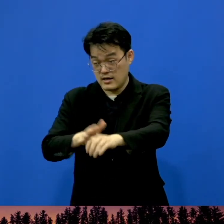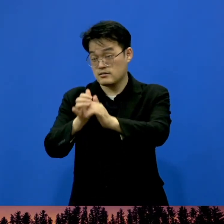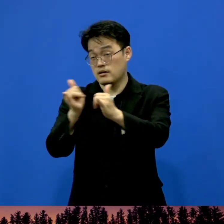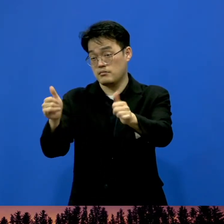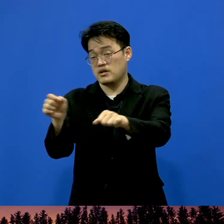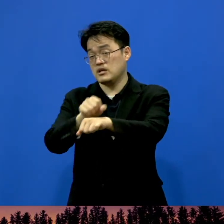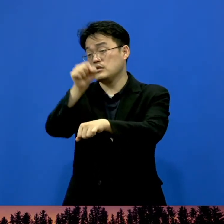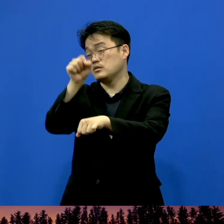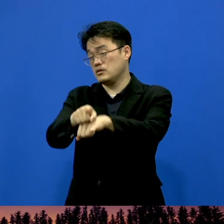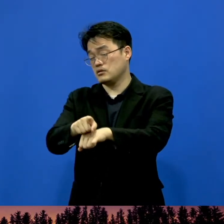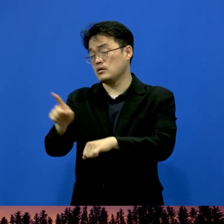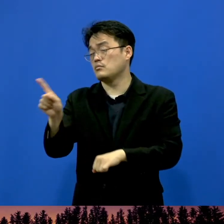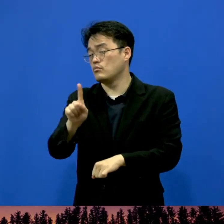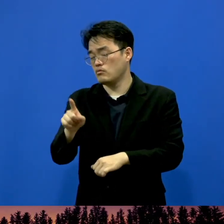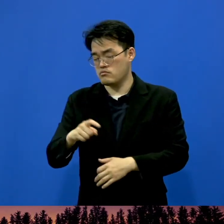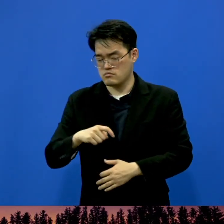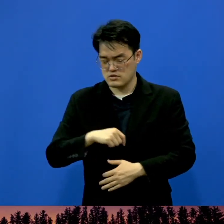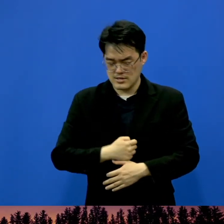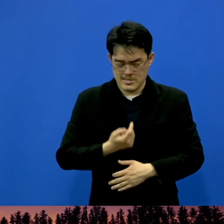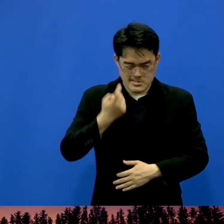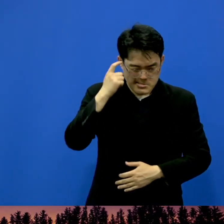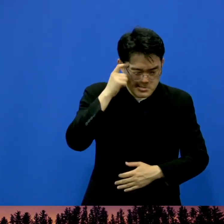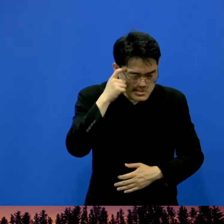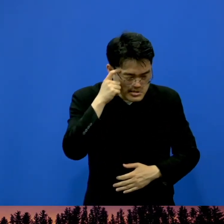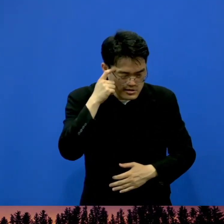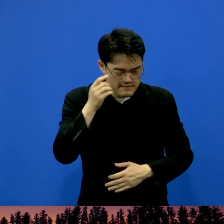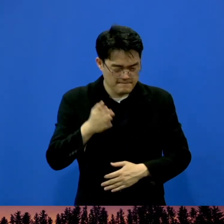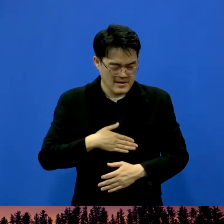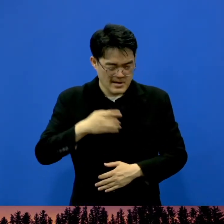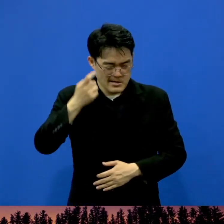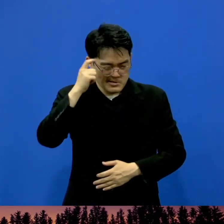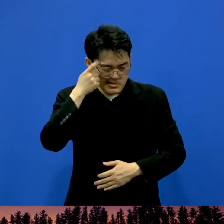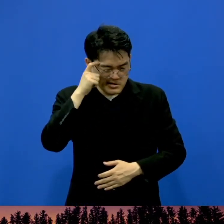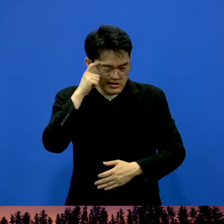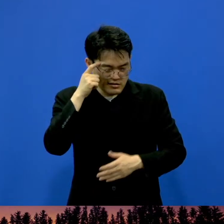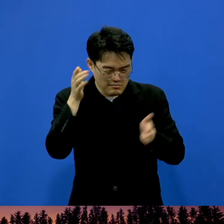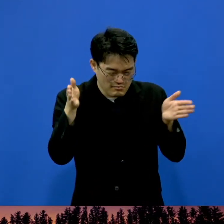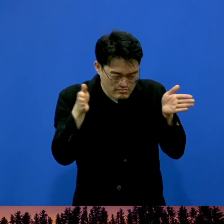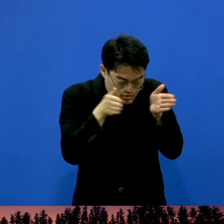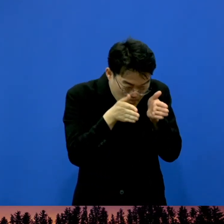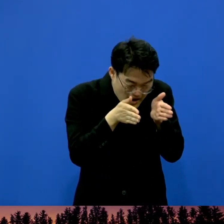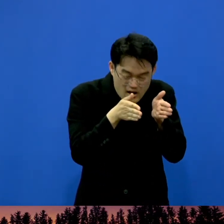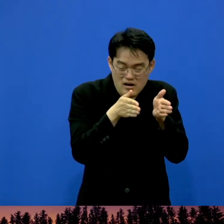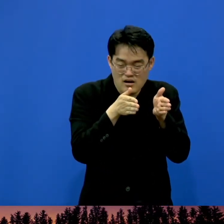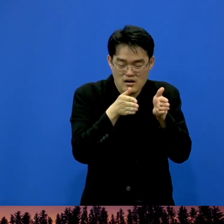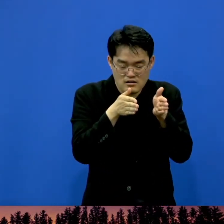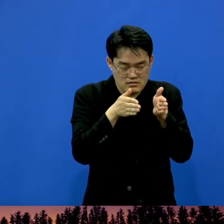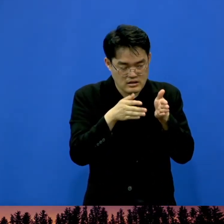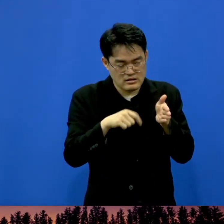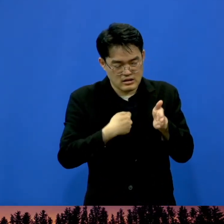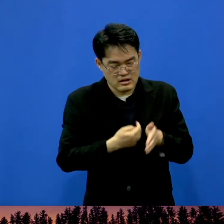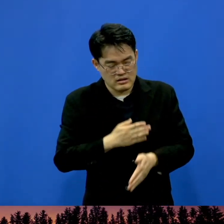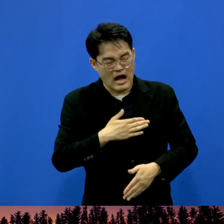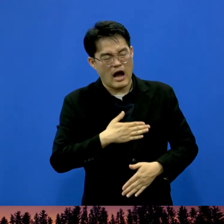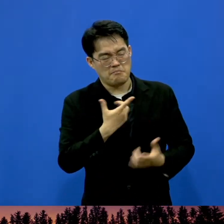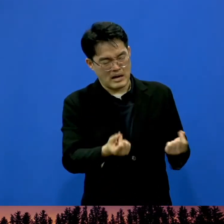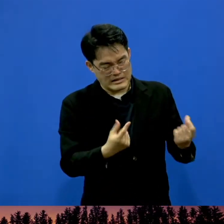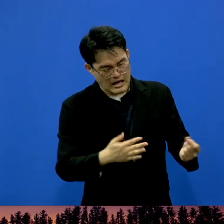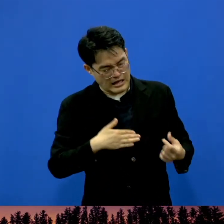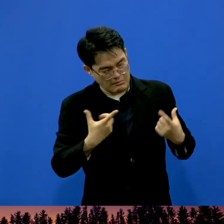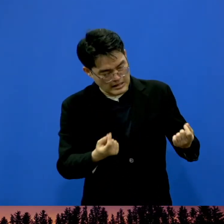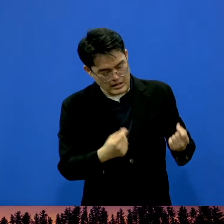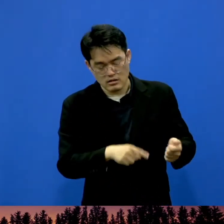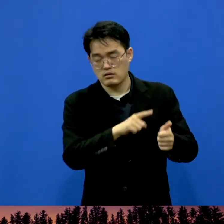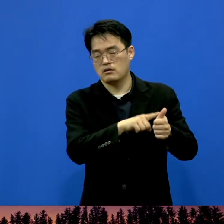함몰이에요. 자기 생각에 자기가 빠져 있는 겁니다. 생각의 폭이 너무 좁아. 그리고 자기 합리화를 하는 거예요.